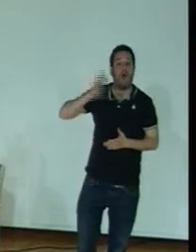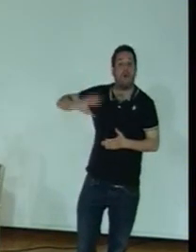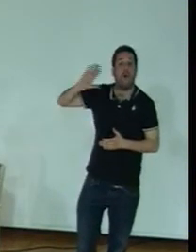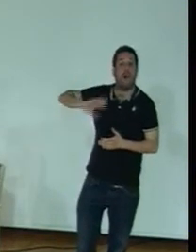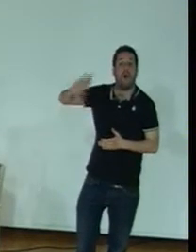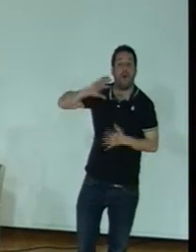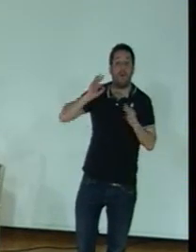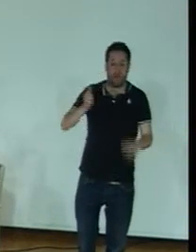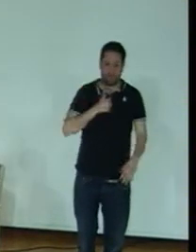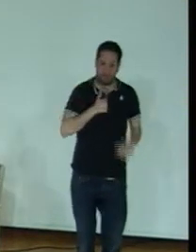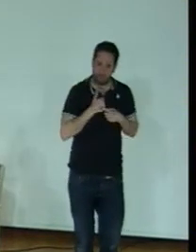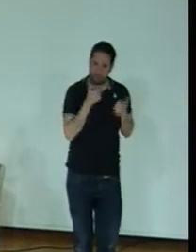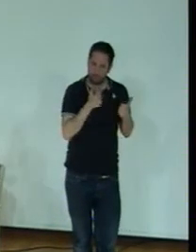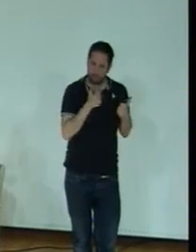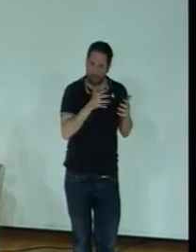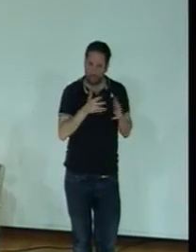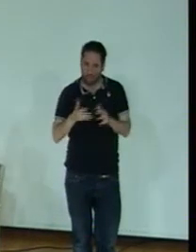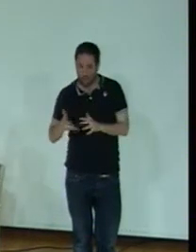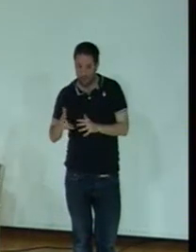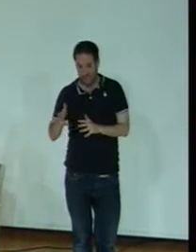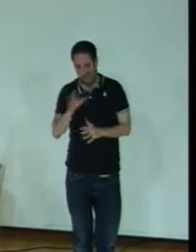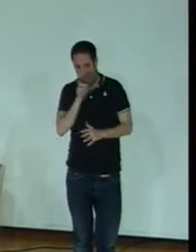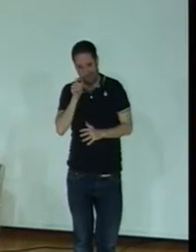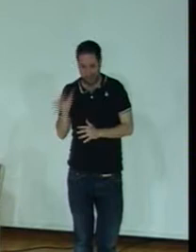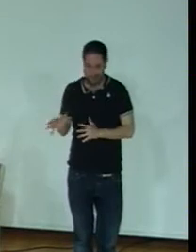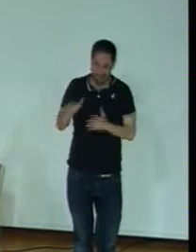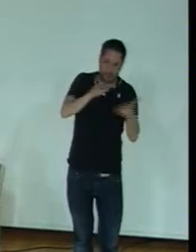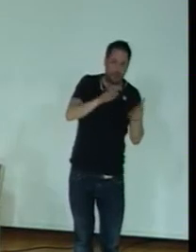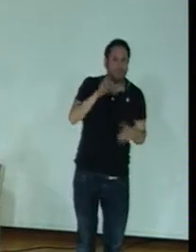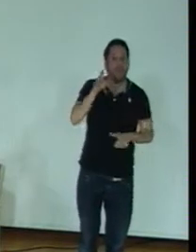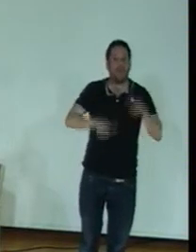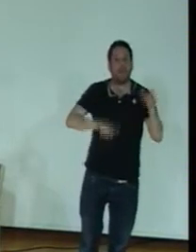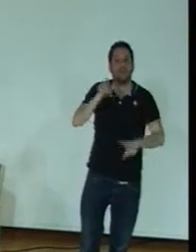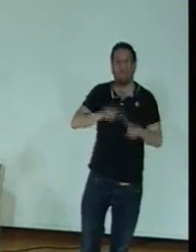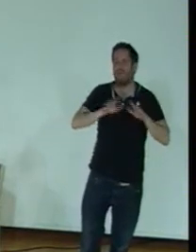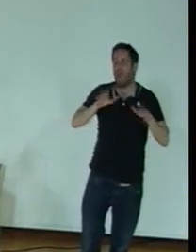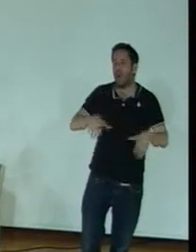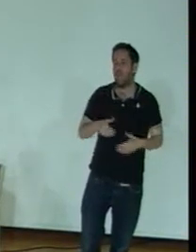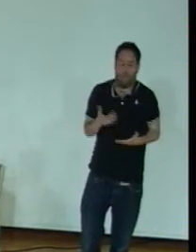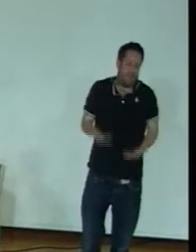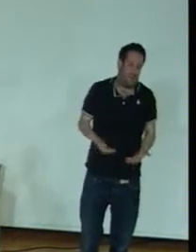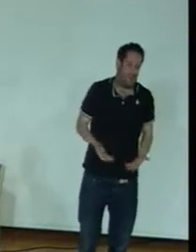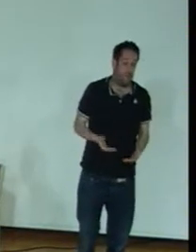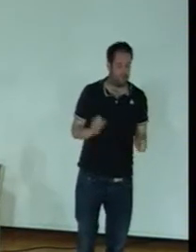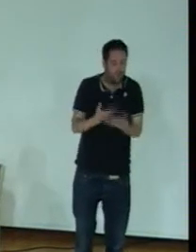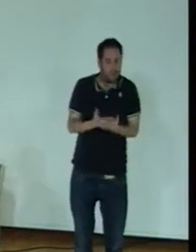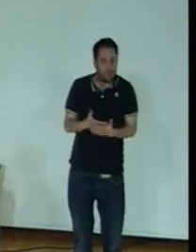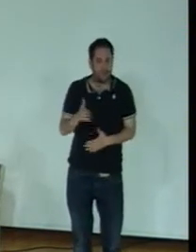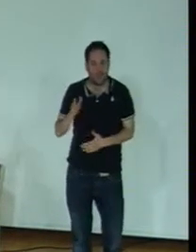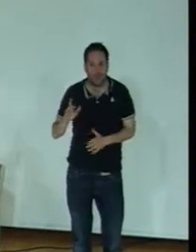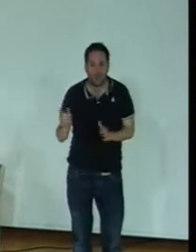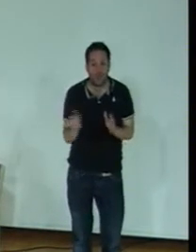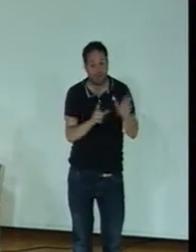avant en matière d'anonymat et de vie privée. Et ça, c'est le point important, parce qu'il y a pas mal de gens... pour l'instant, j'ai été surpris, mais dans le